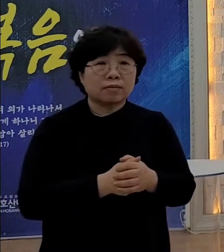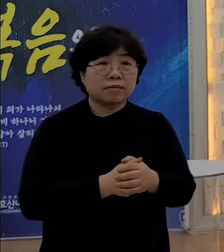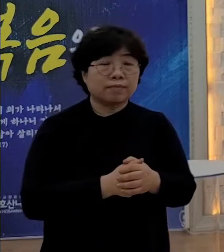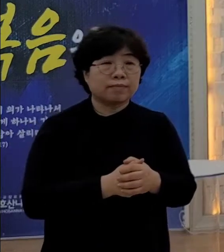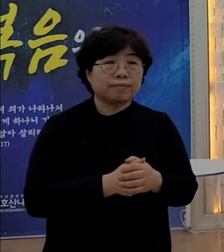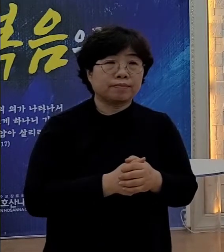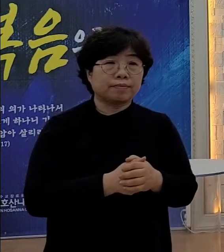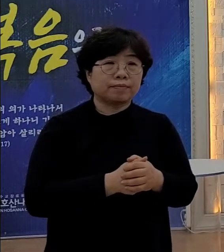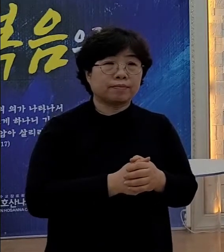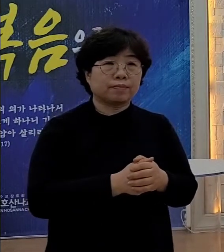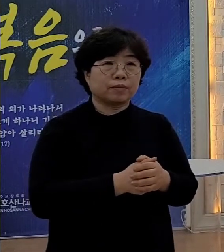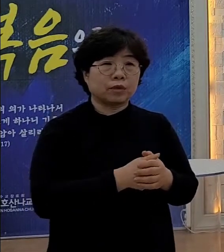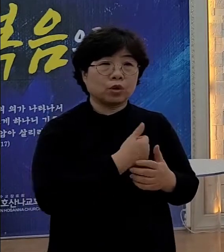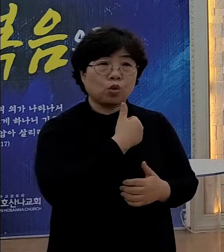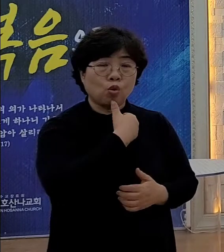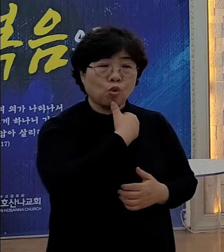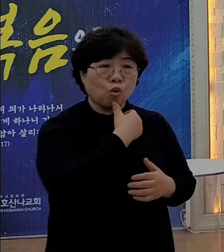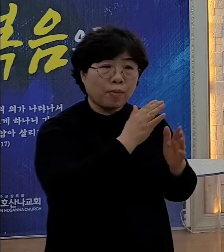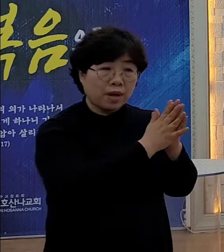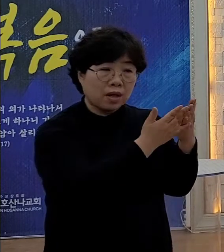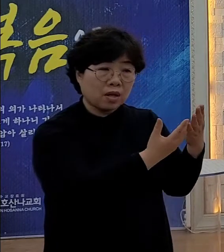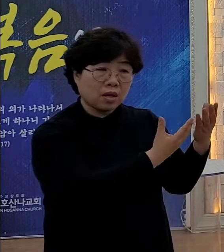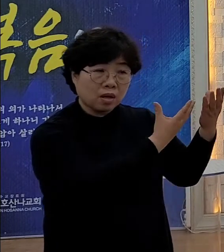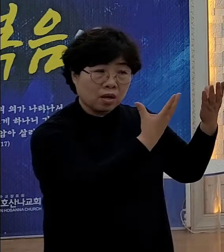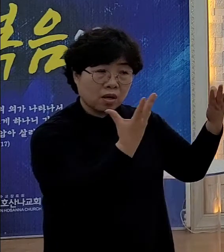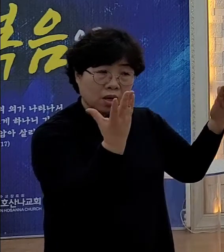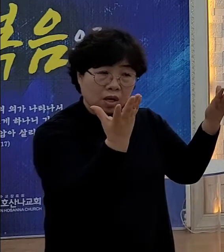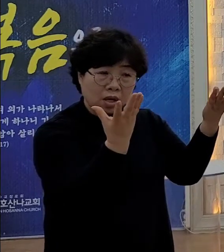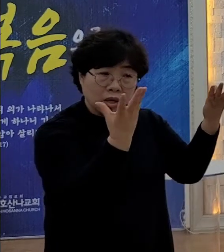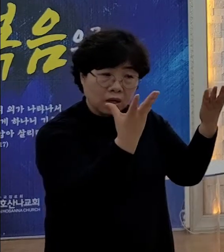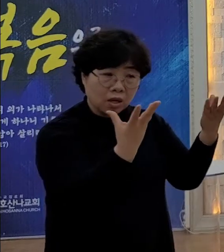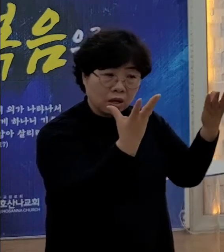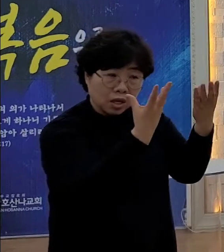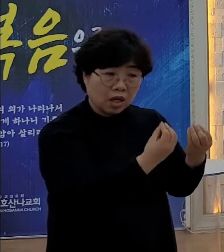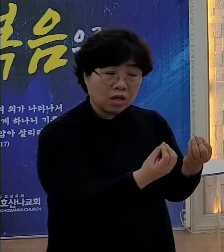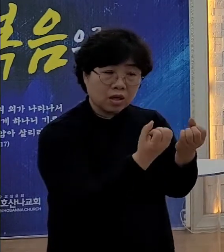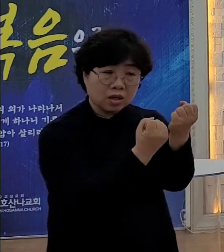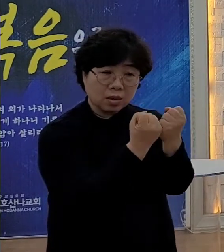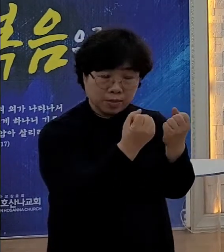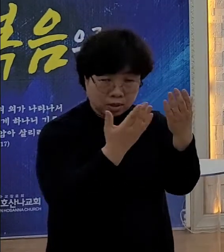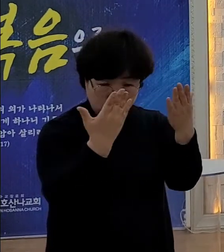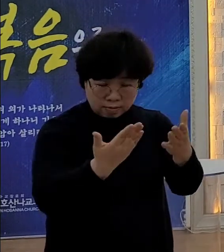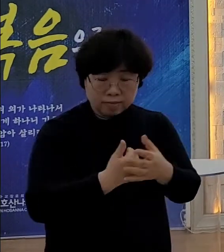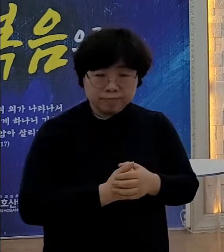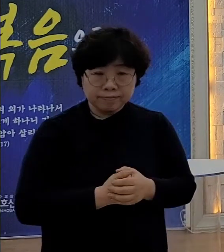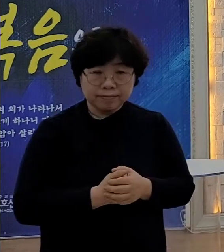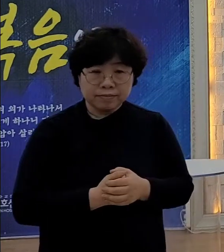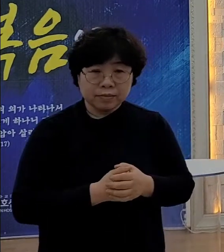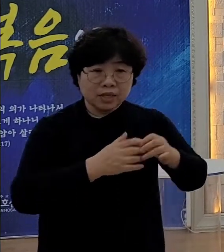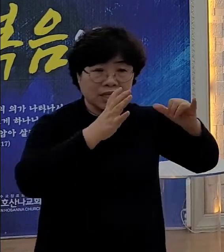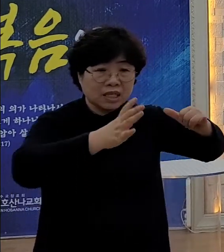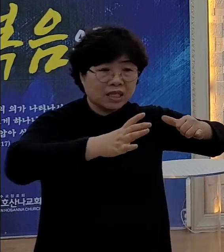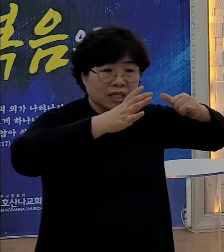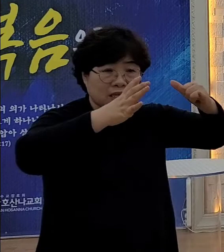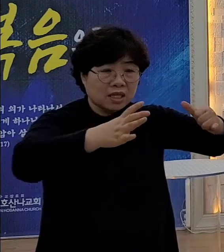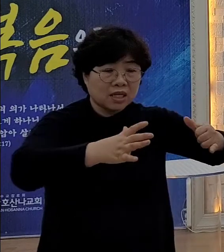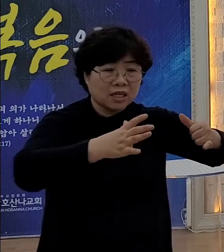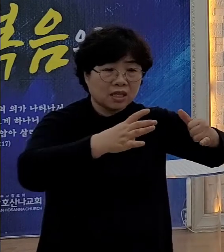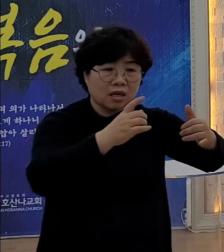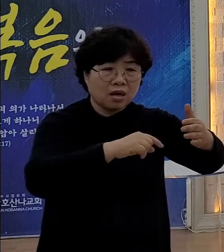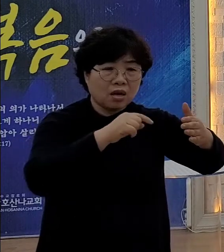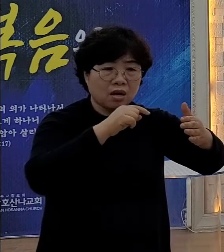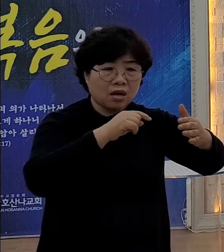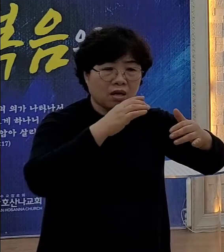쉽게 로마서를 제가 인용해서 말씀드리면 쉽게 이야기하면 이런 마음이죠. 이 세상은 지금 하나님을 마음에